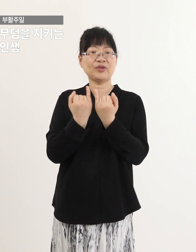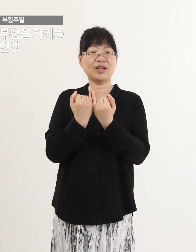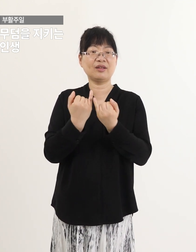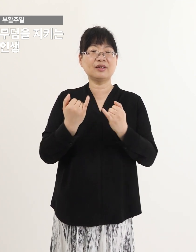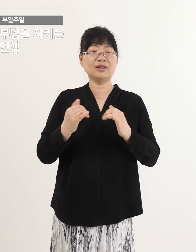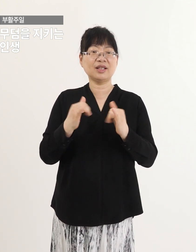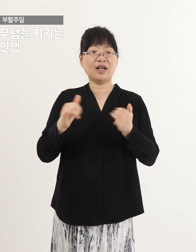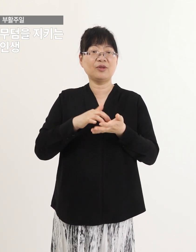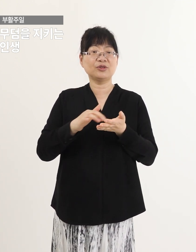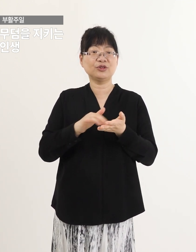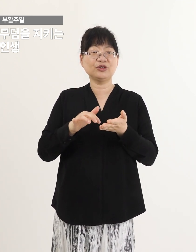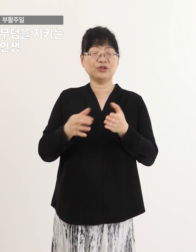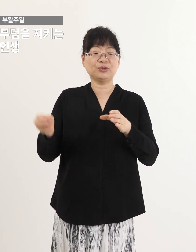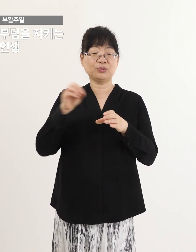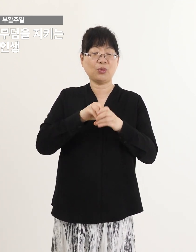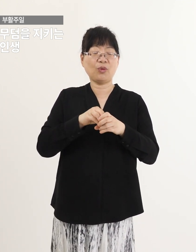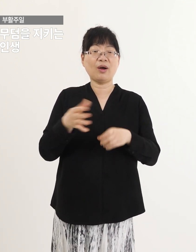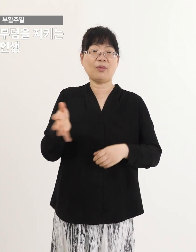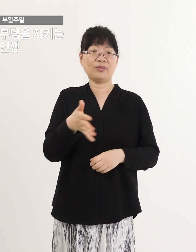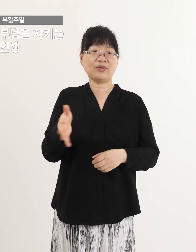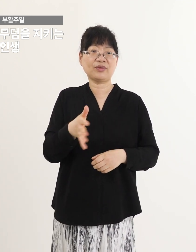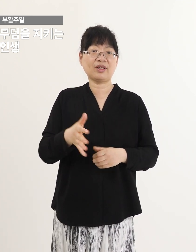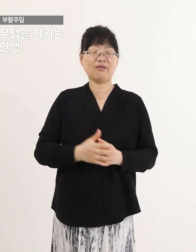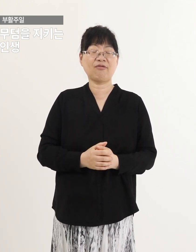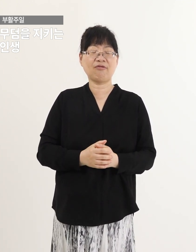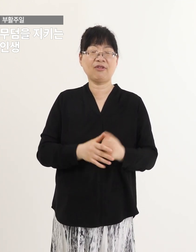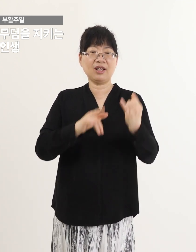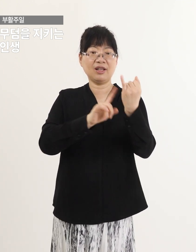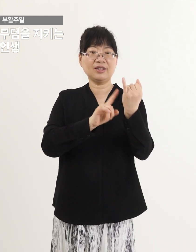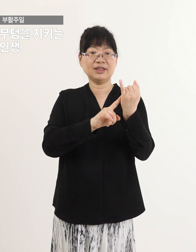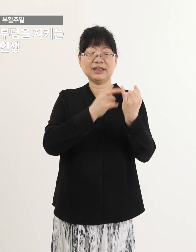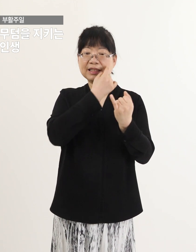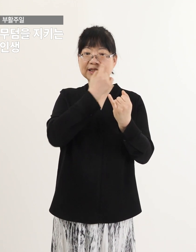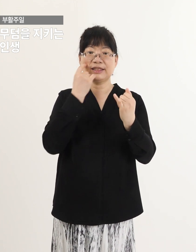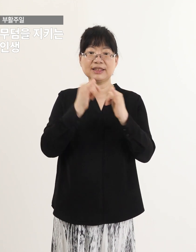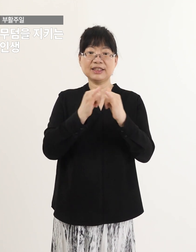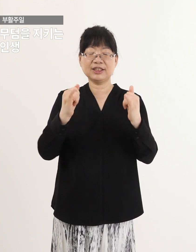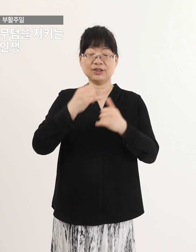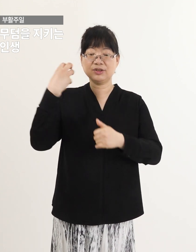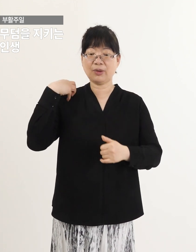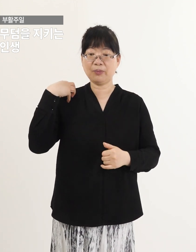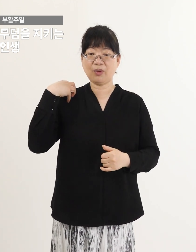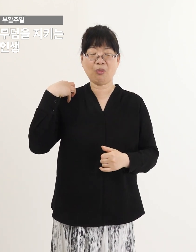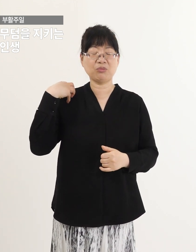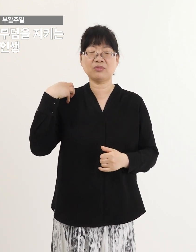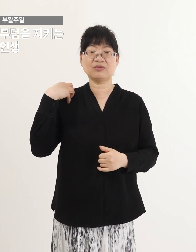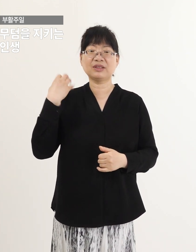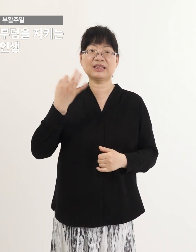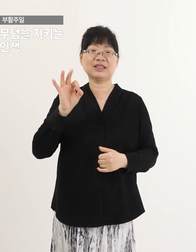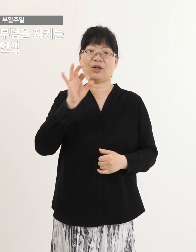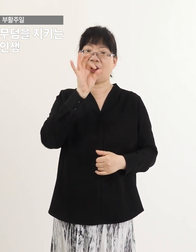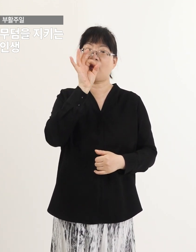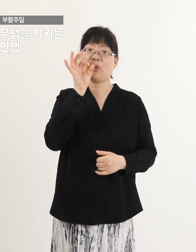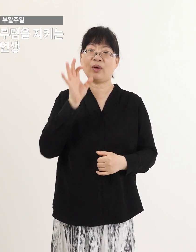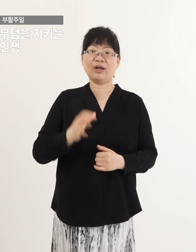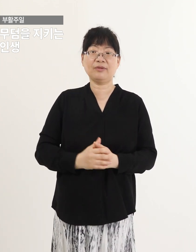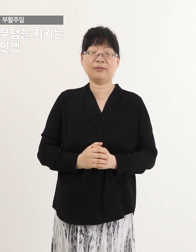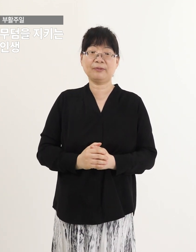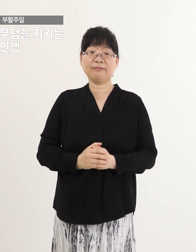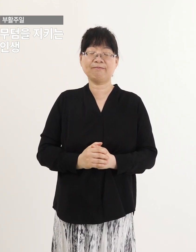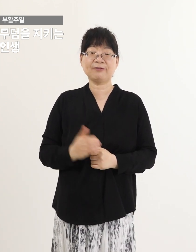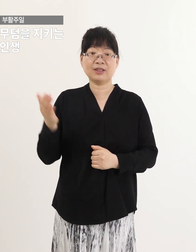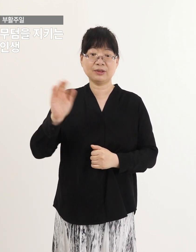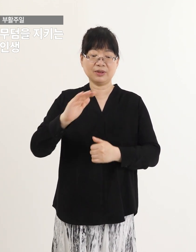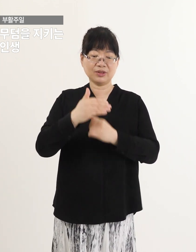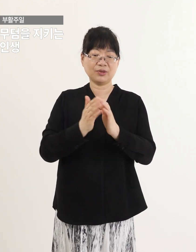때예요. 그리고 여인들이 증인으로 역할을 한다는 건 있을 수가 없어요. 근데